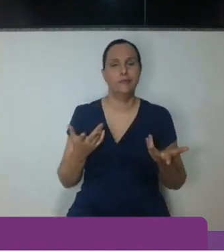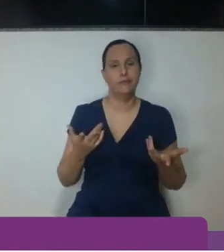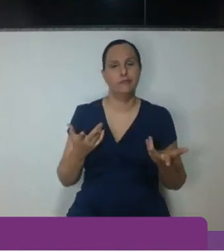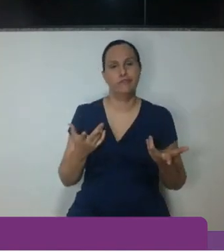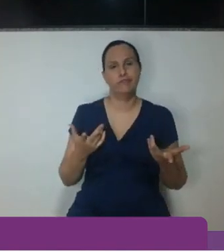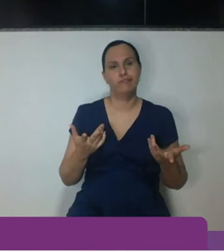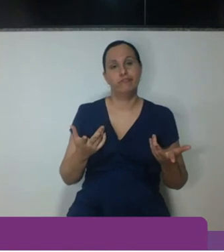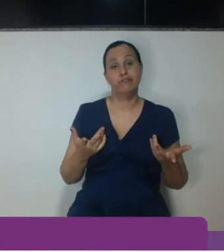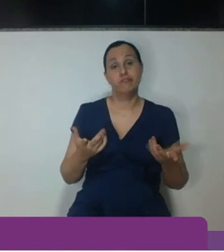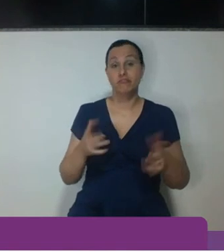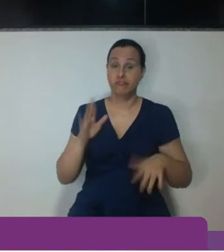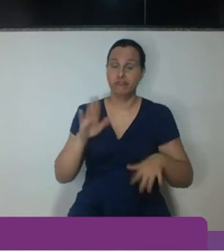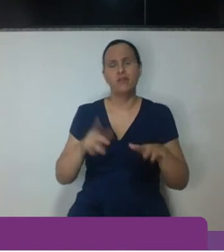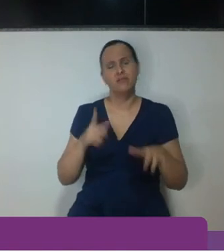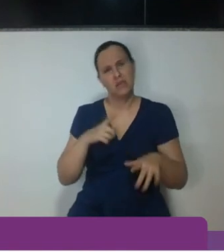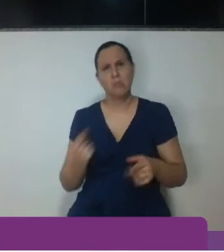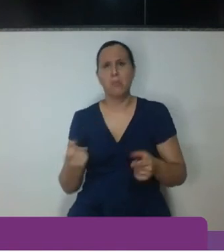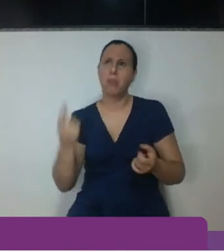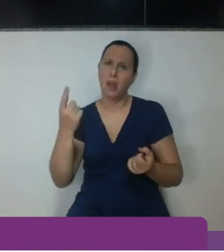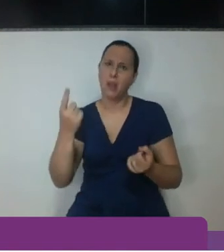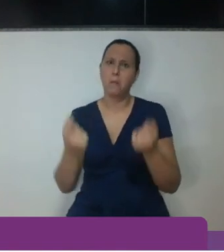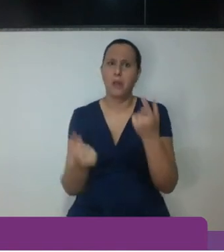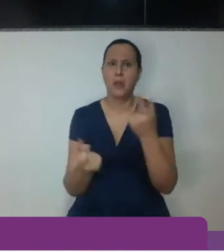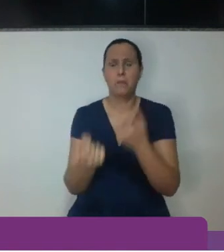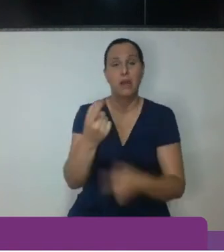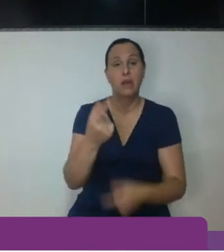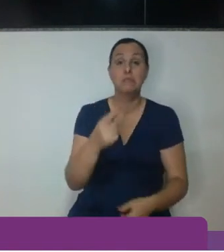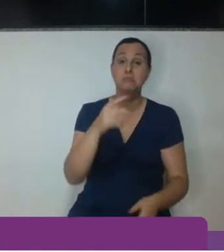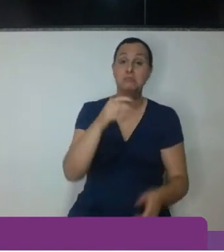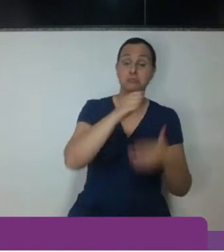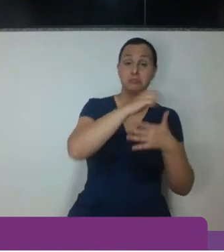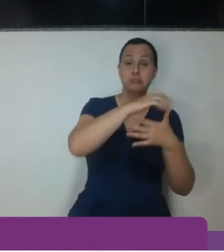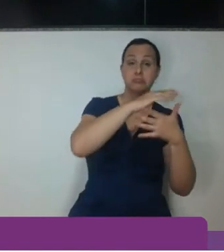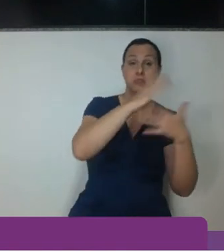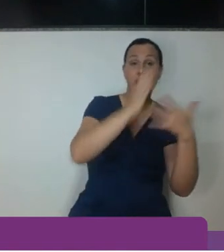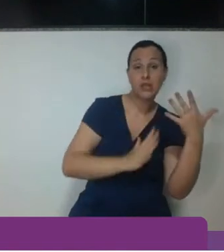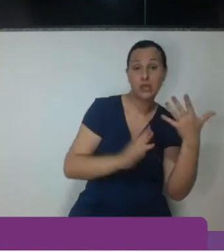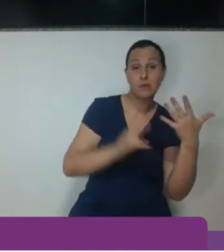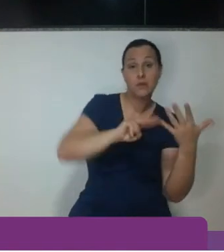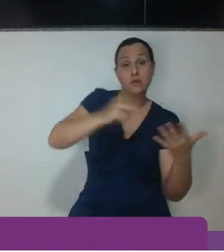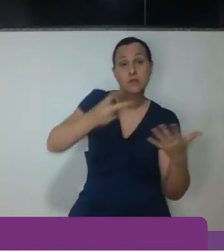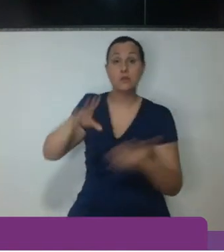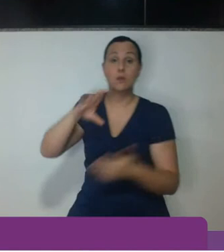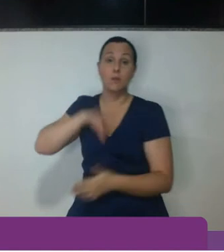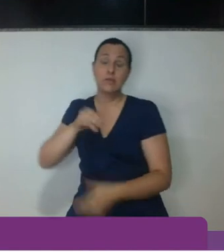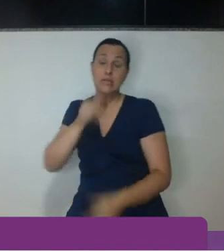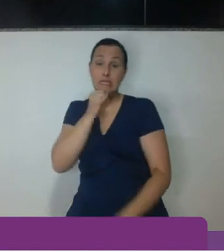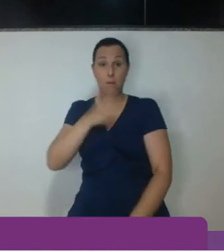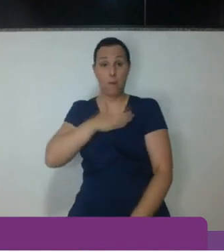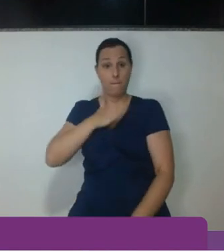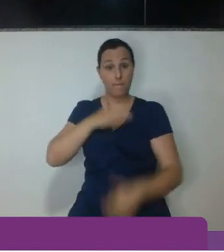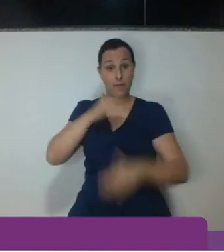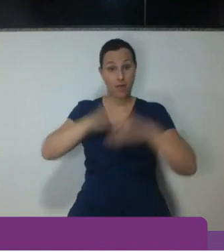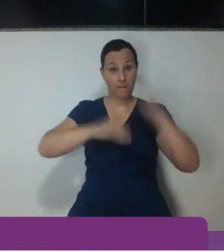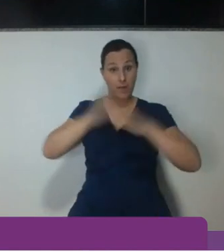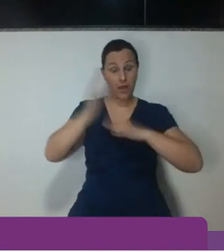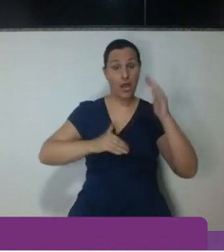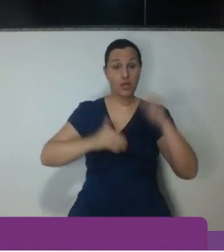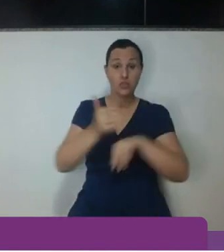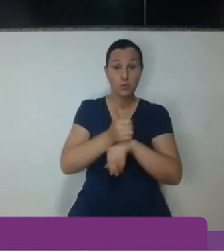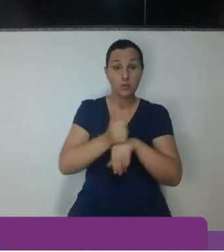Libras para português. Por exemplo, a minha prática interpretativa é muito mais de Libras para português do que de português para